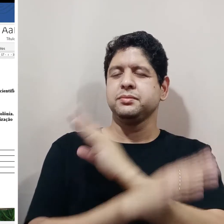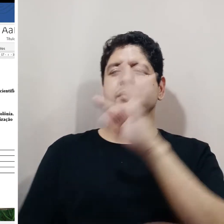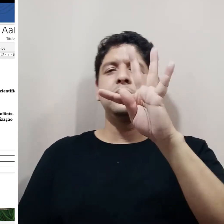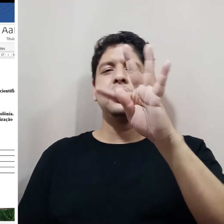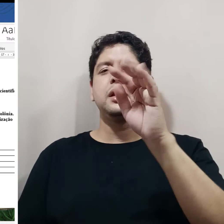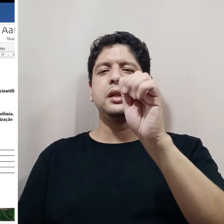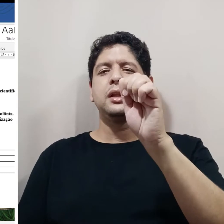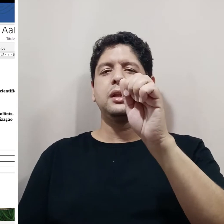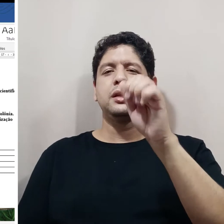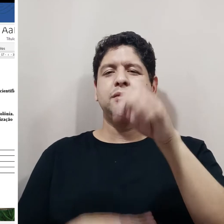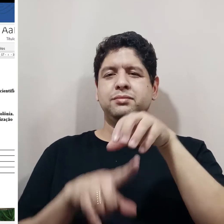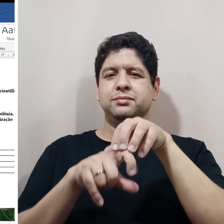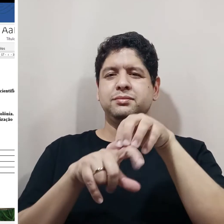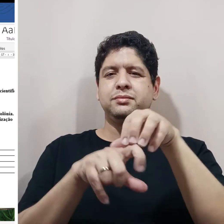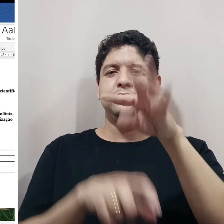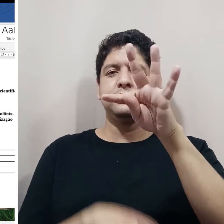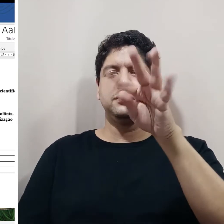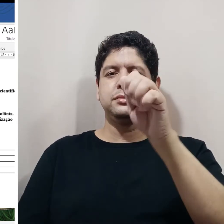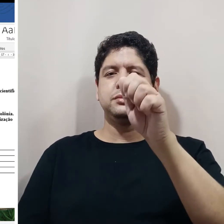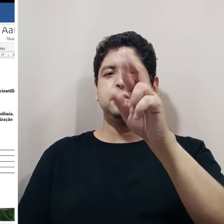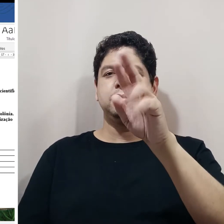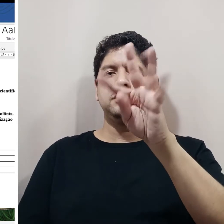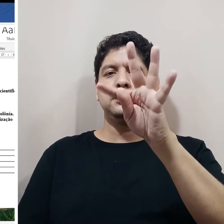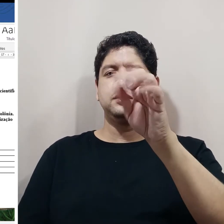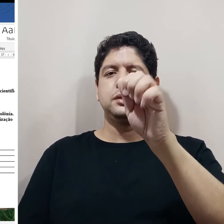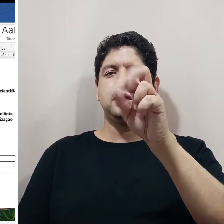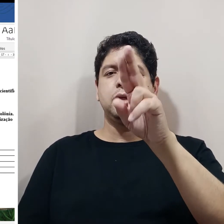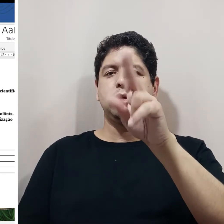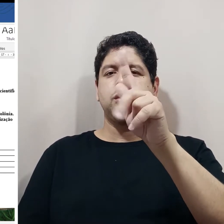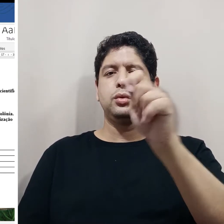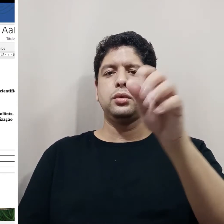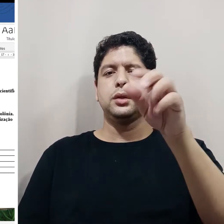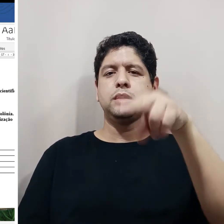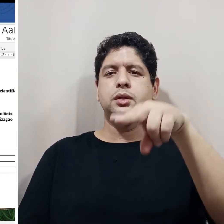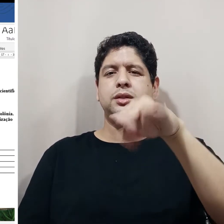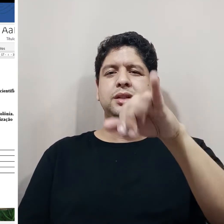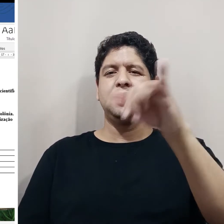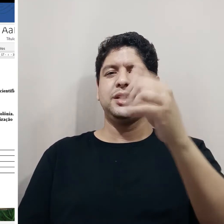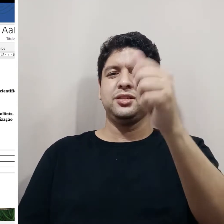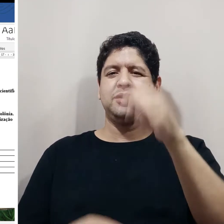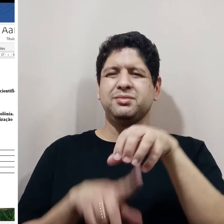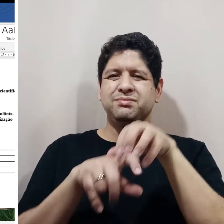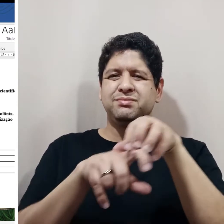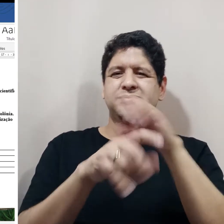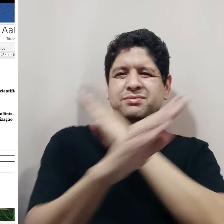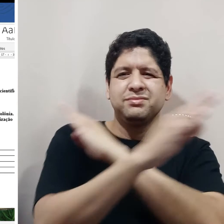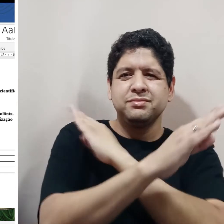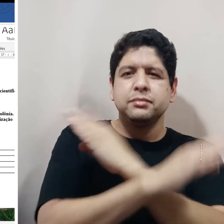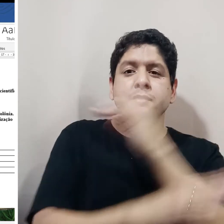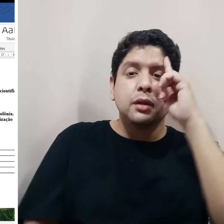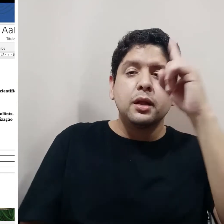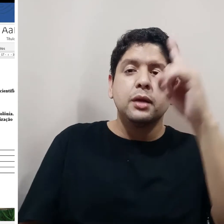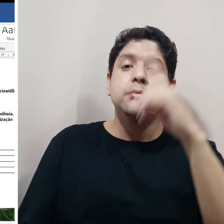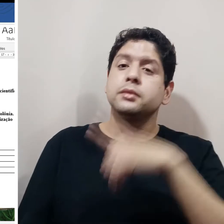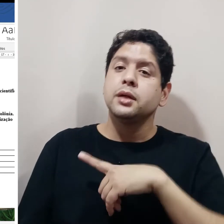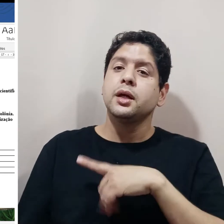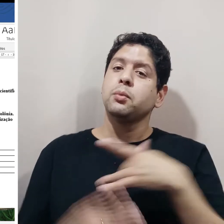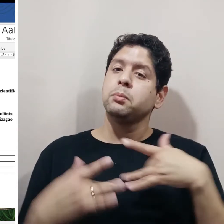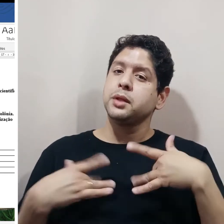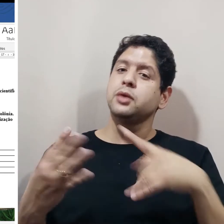formam aí, né, os nomes, para quem, né, consegue fazer aqui a associação, né, são os nomes das tartarugas ninja, né,